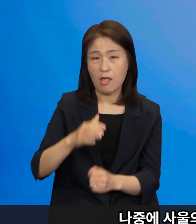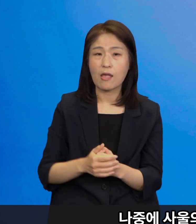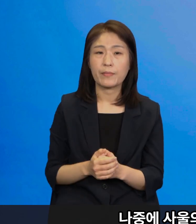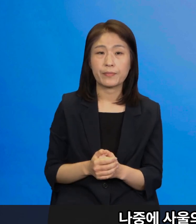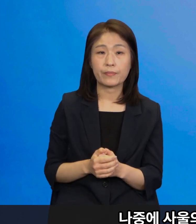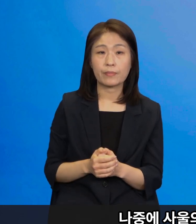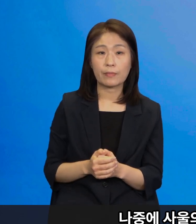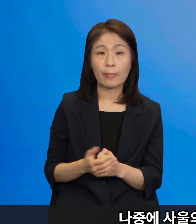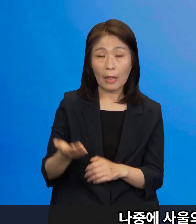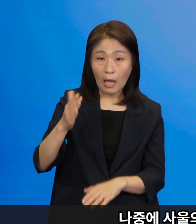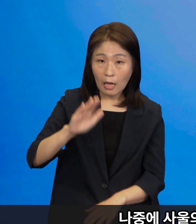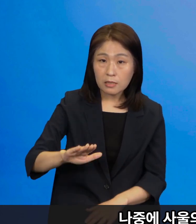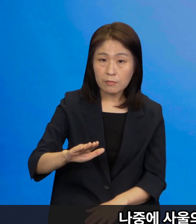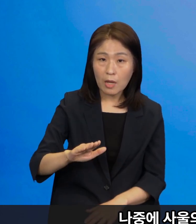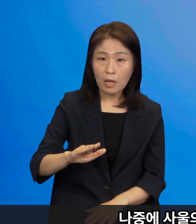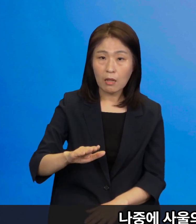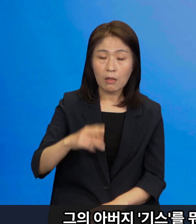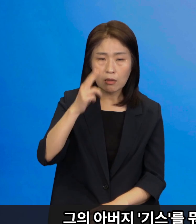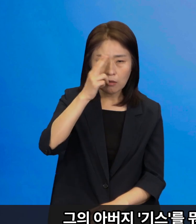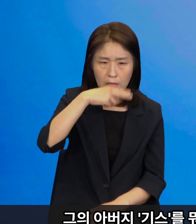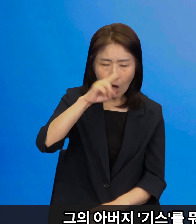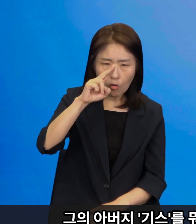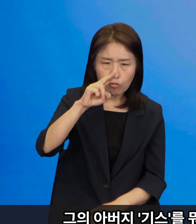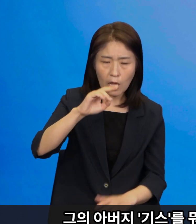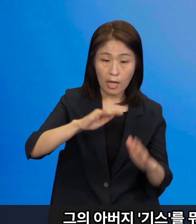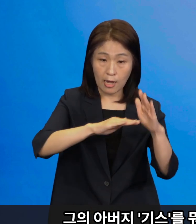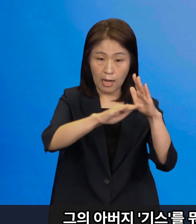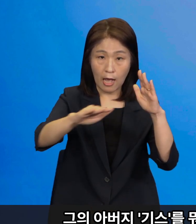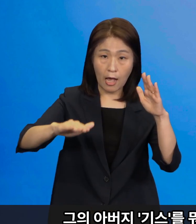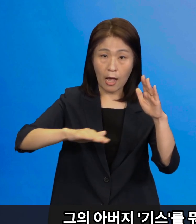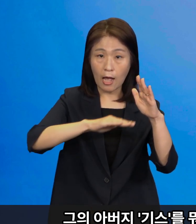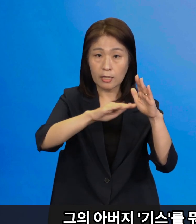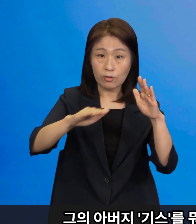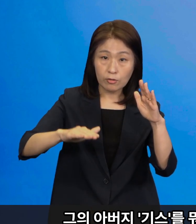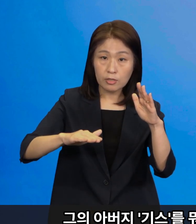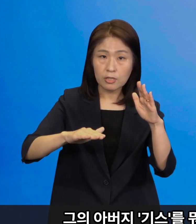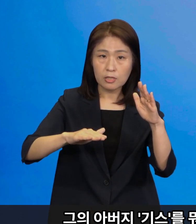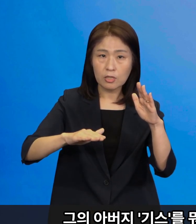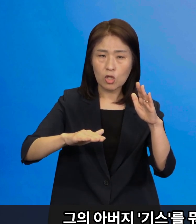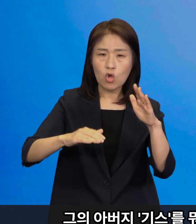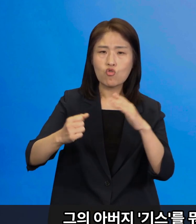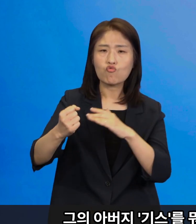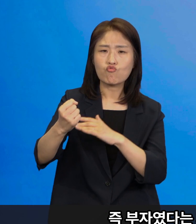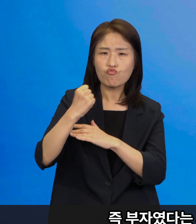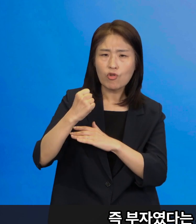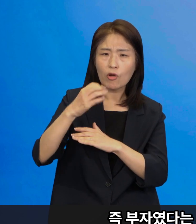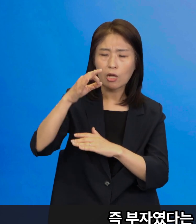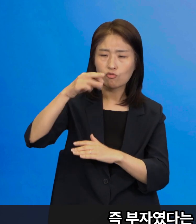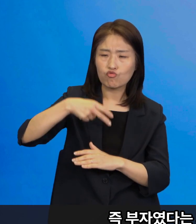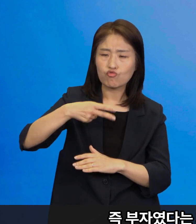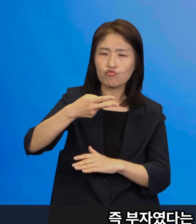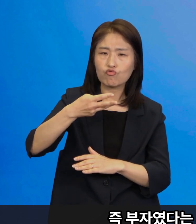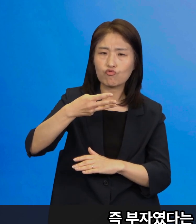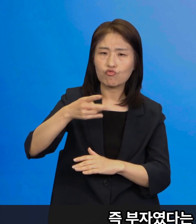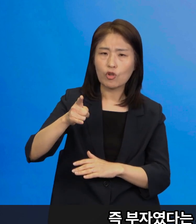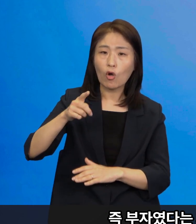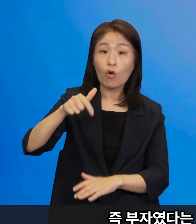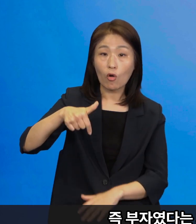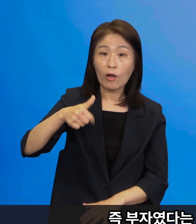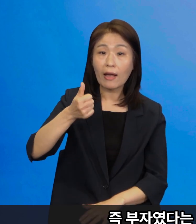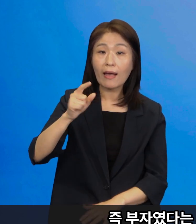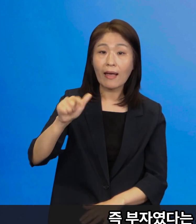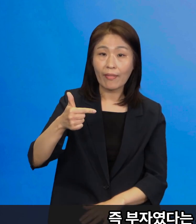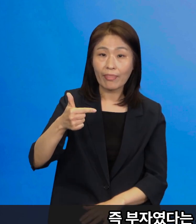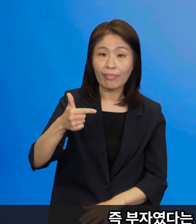사울의 집안은 회복을 하여가지고 그의 아버지 기스를 뭐라고 표현하냐면 유력한 사람이다. 즉 부자였다는